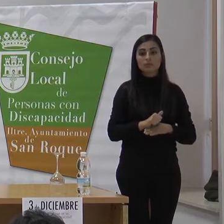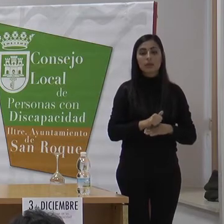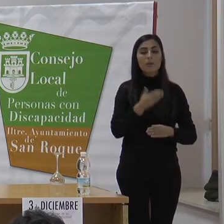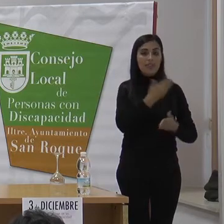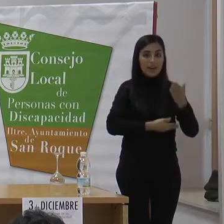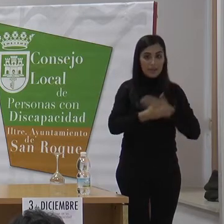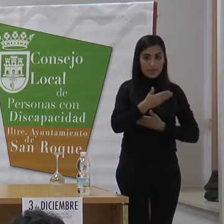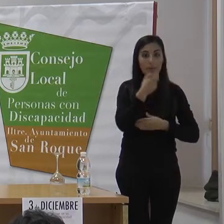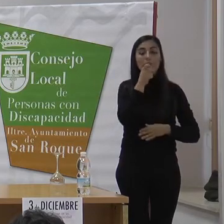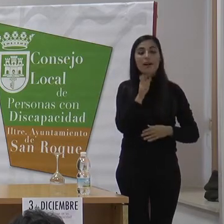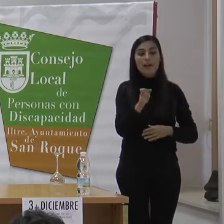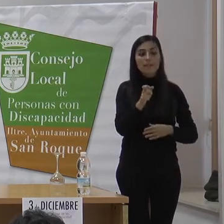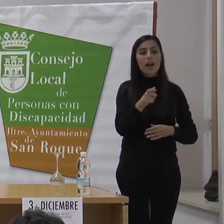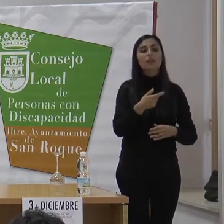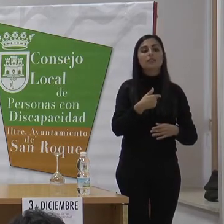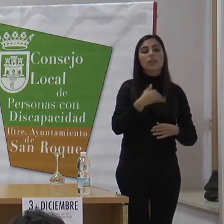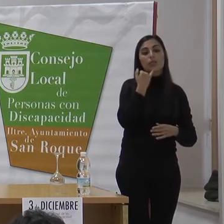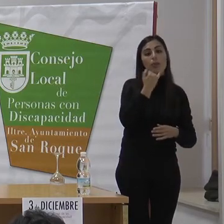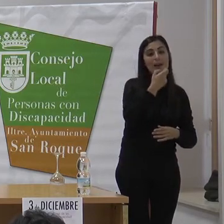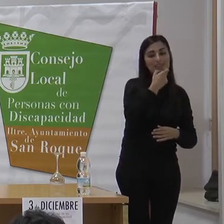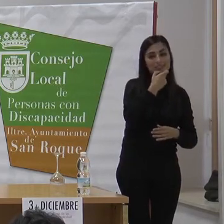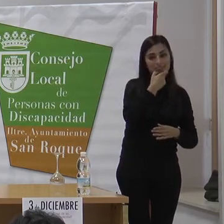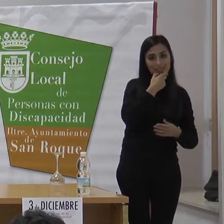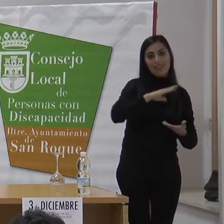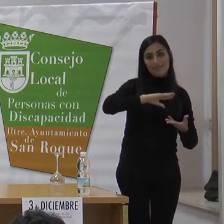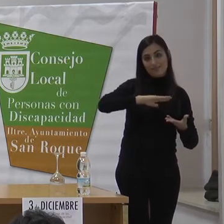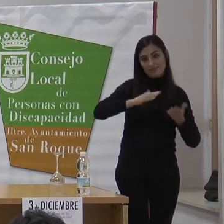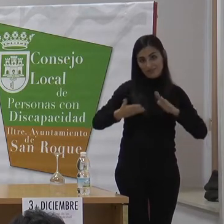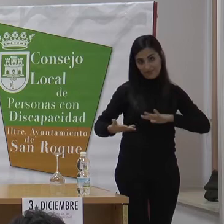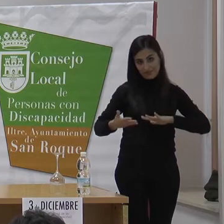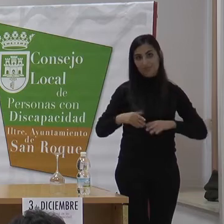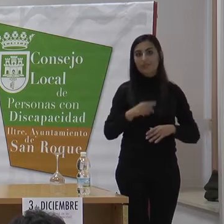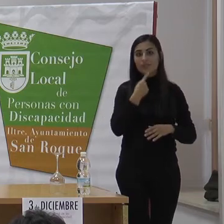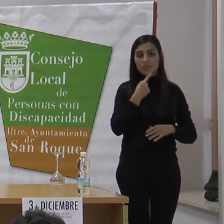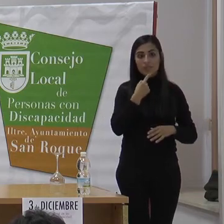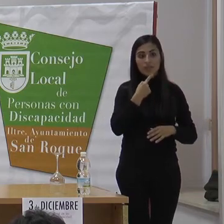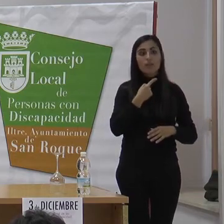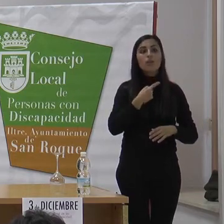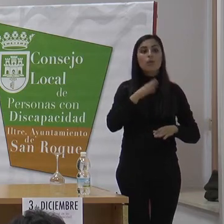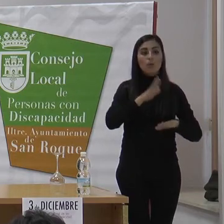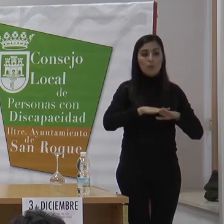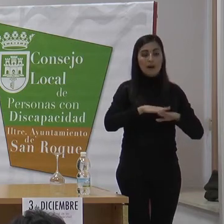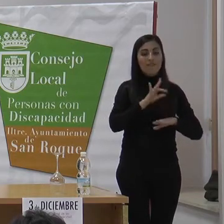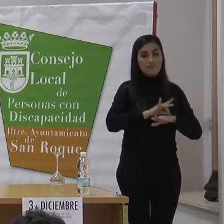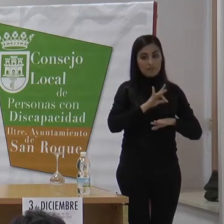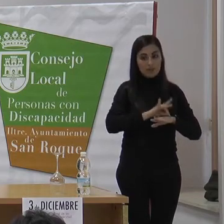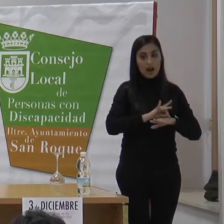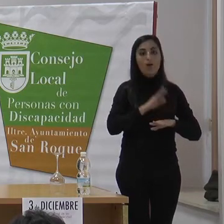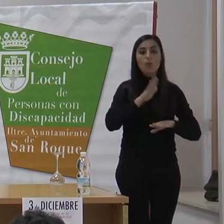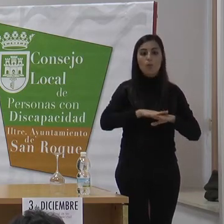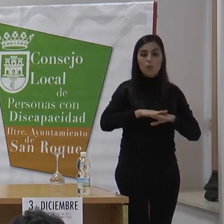inglés y que, bueno, dice incapacidad físico-mental causada por una enfermedad o un accidente o por una lesión